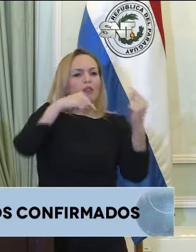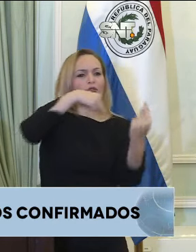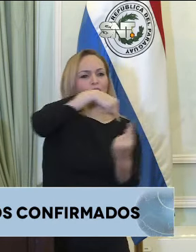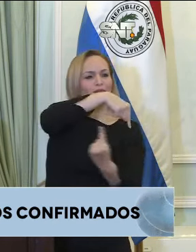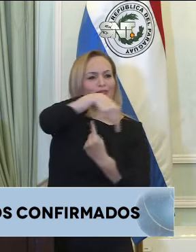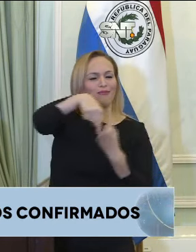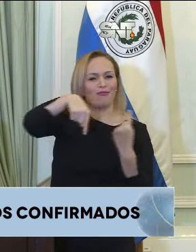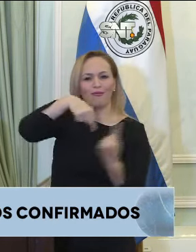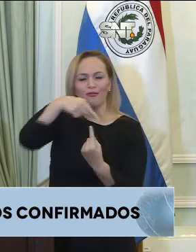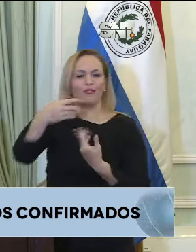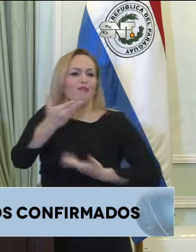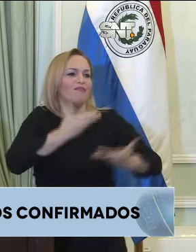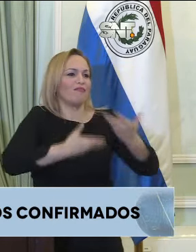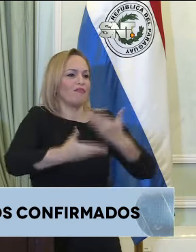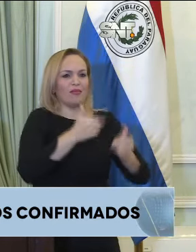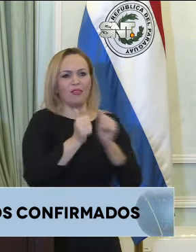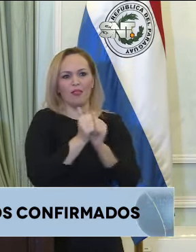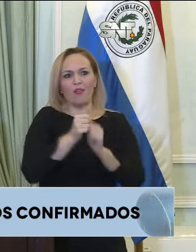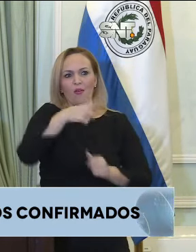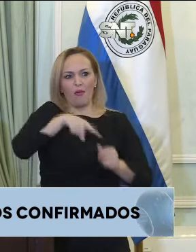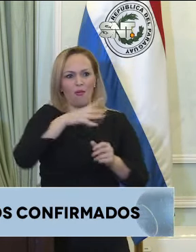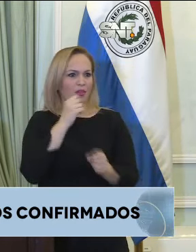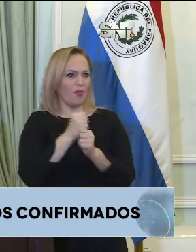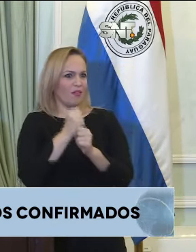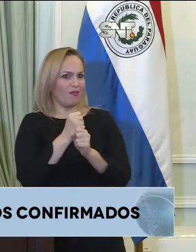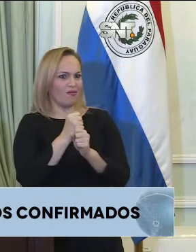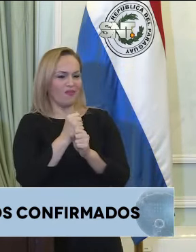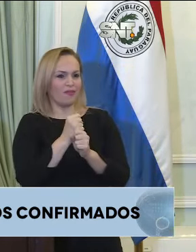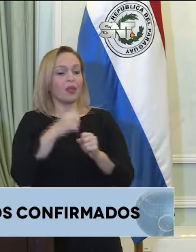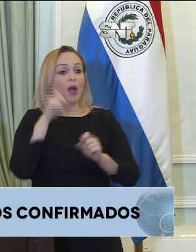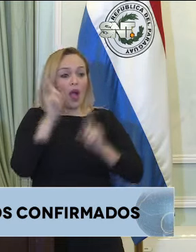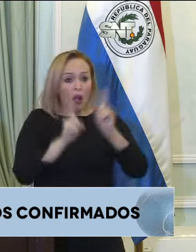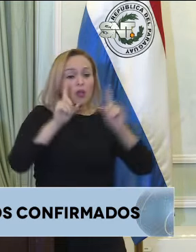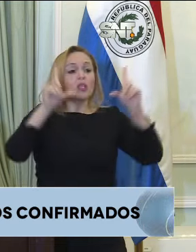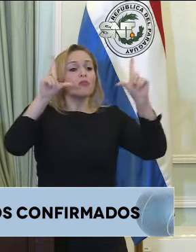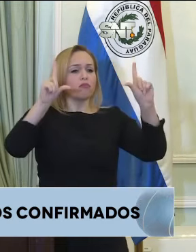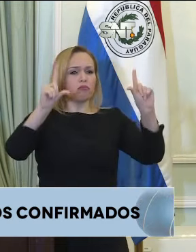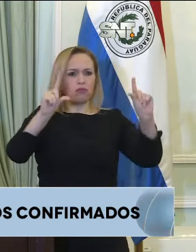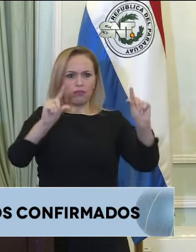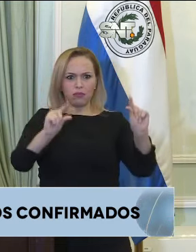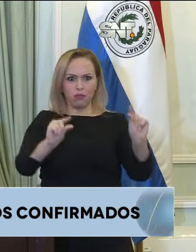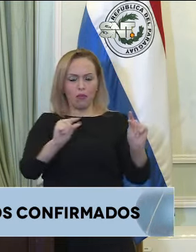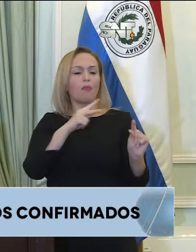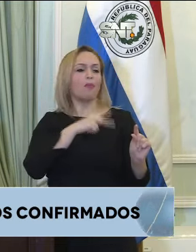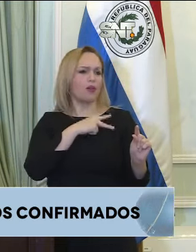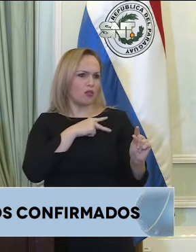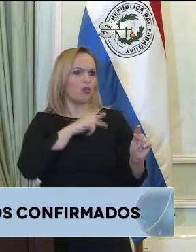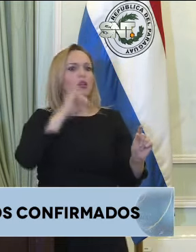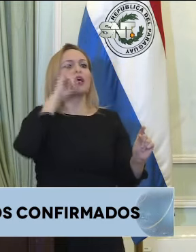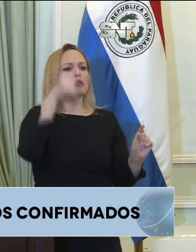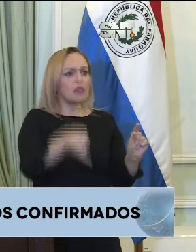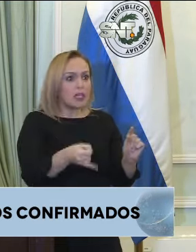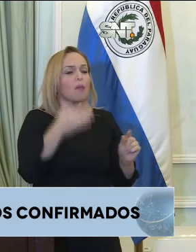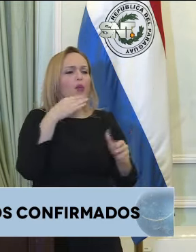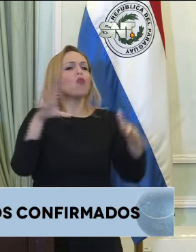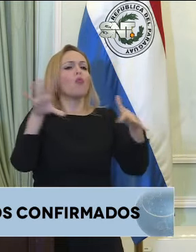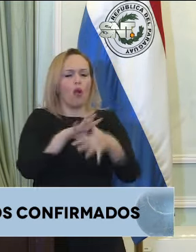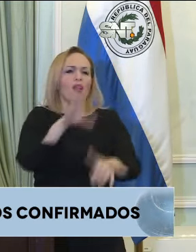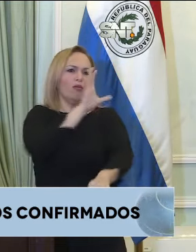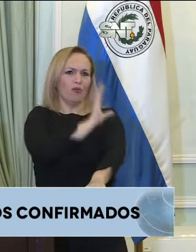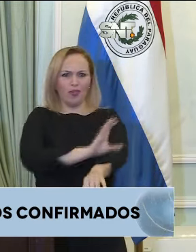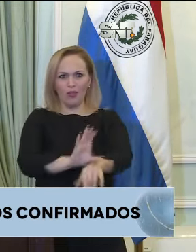imprescindible para la ciudadanía. Y por ende, existe un reducido número de personas que vamos a estar trabajando y trabajando para